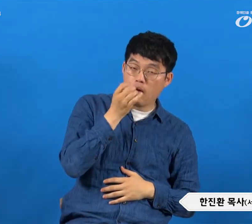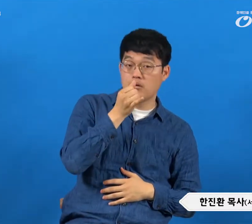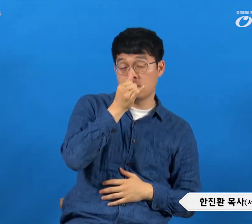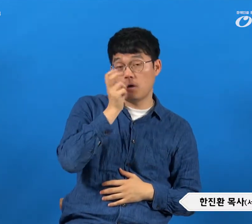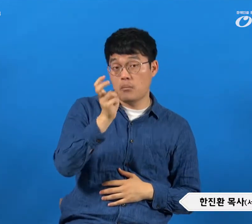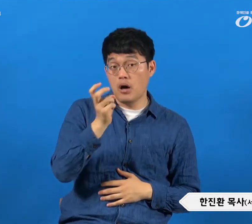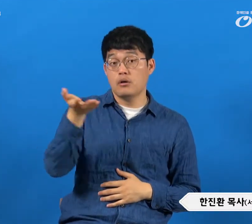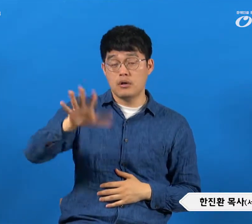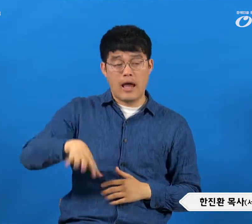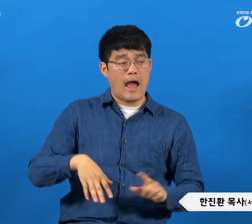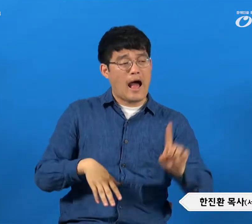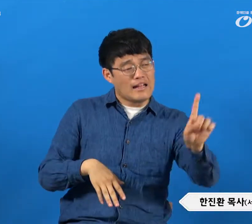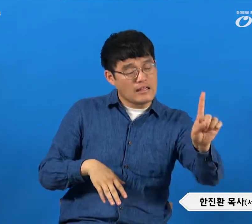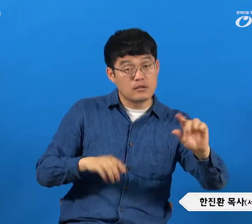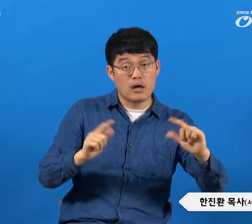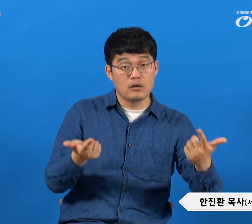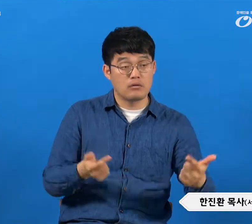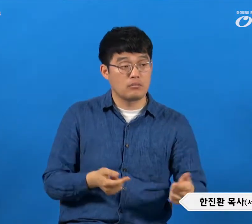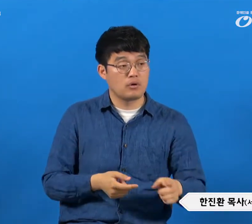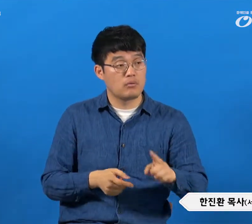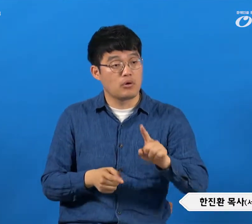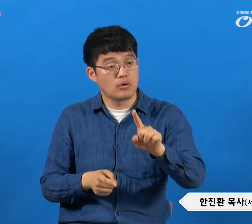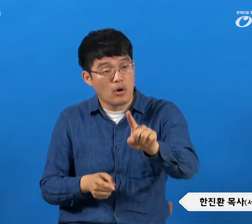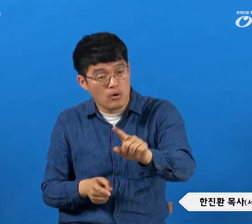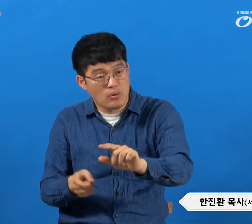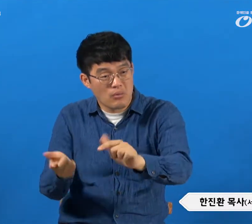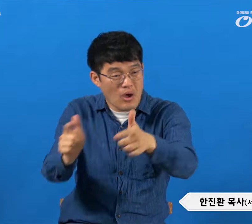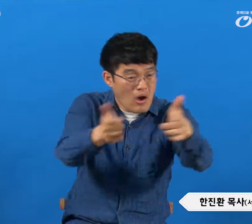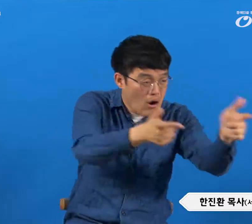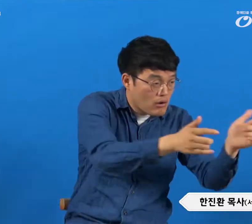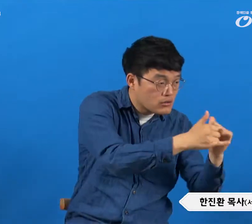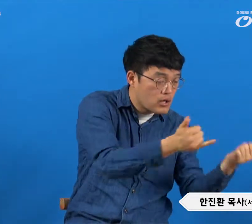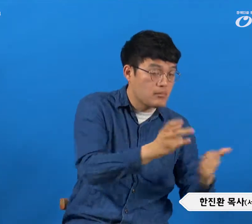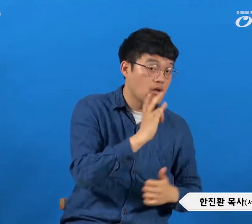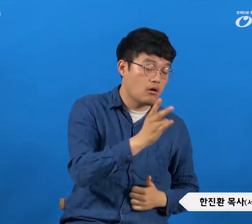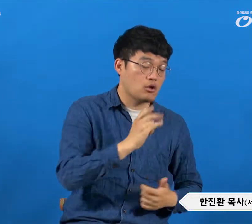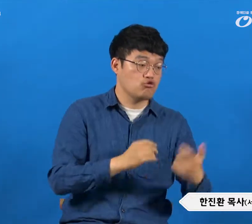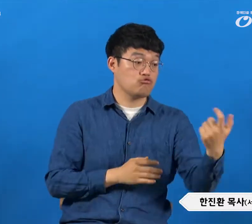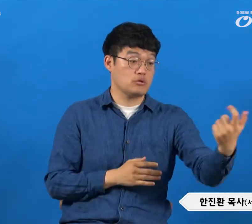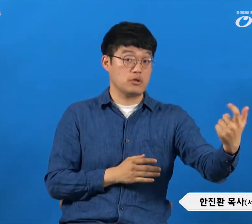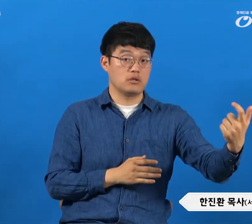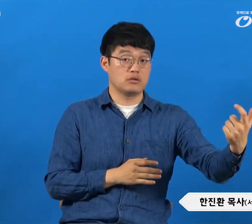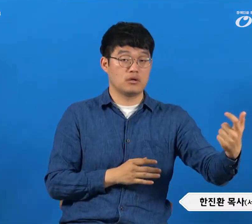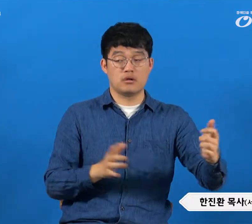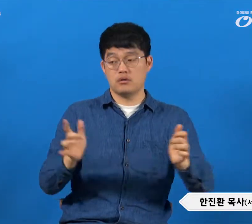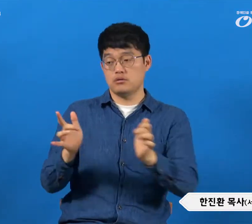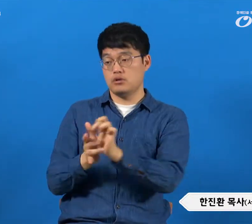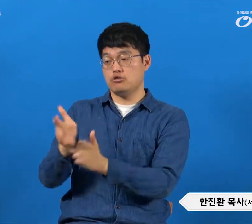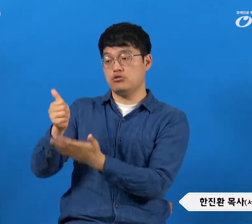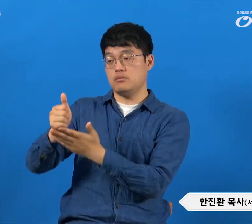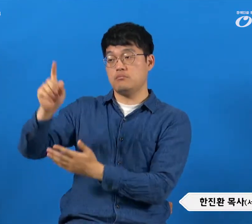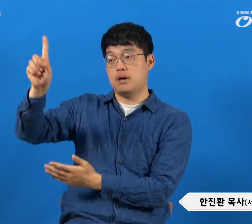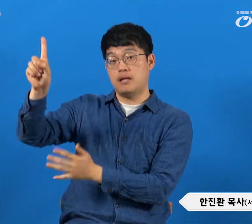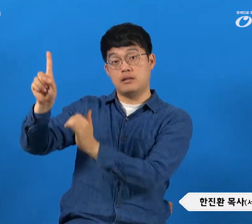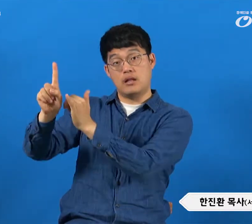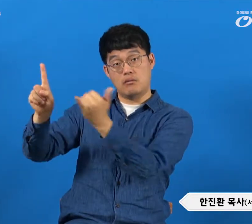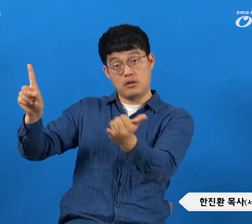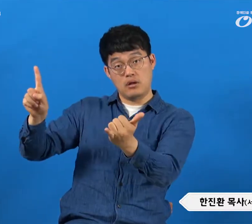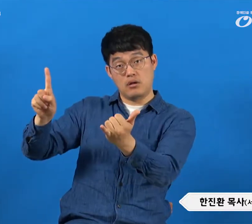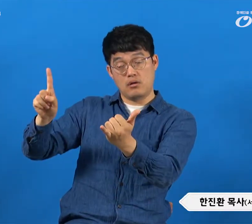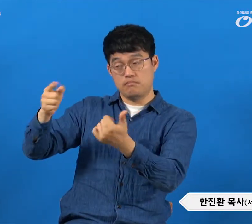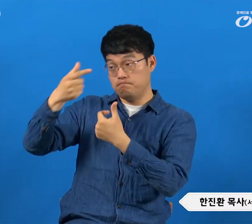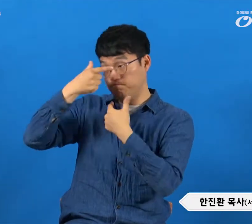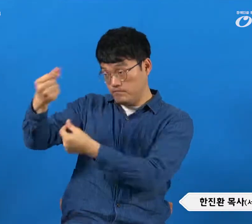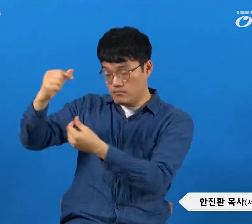한 가지가 아니고 이 사람 저 사람이 예언한 60가지가 그 한 사람에게 딱 이루어질 확률이